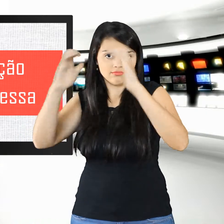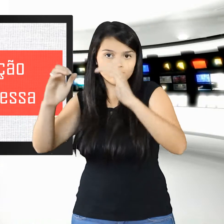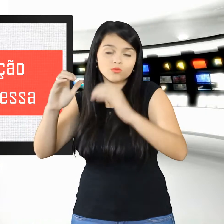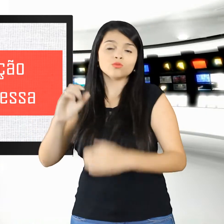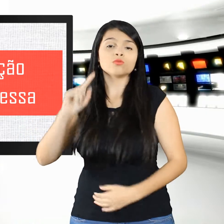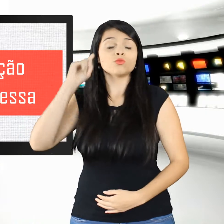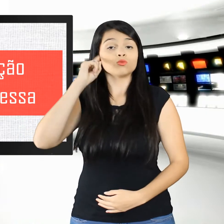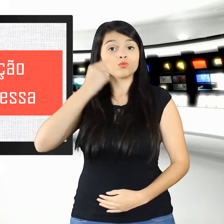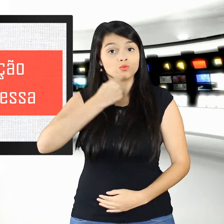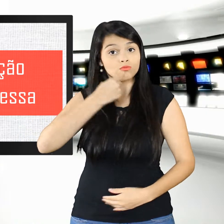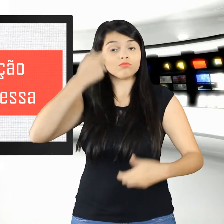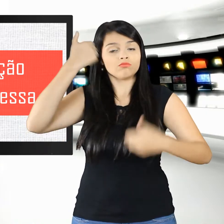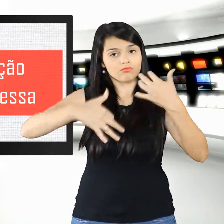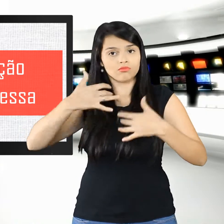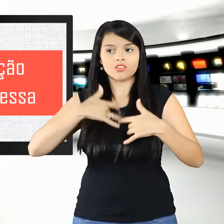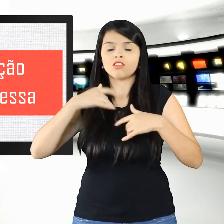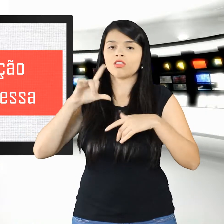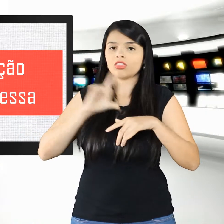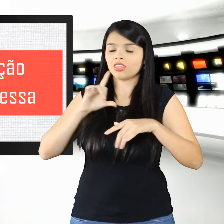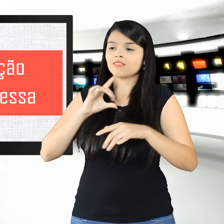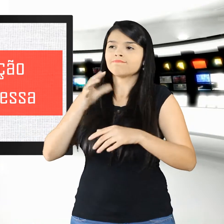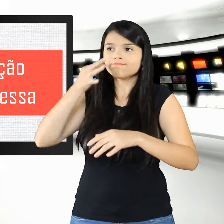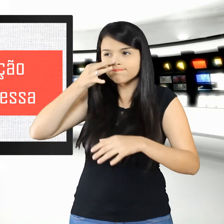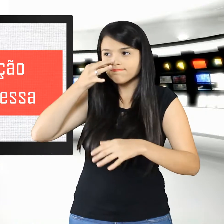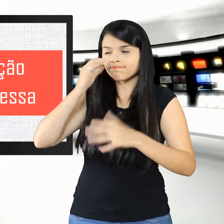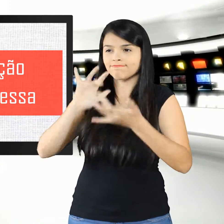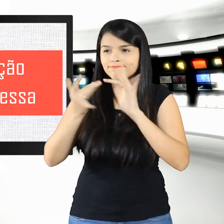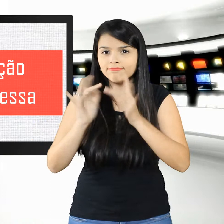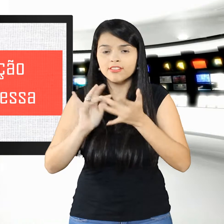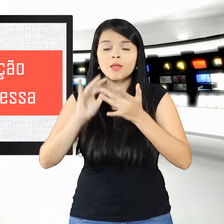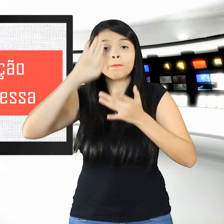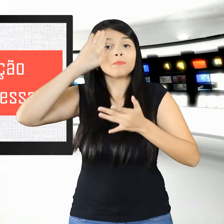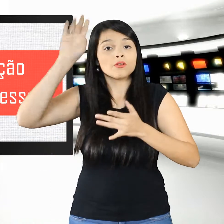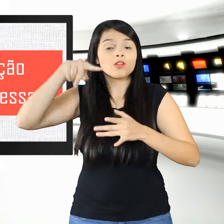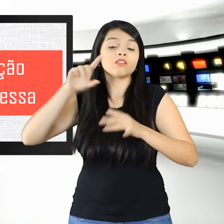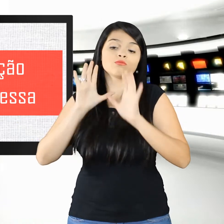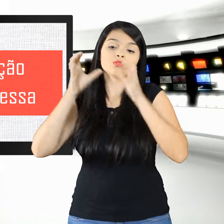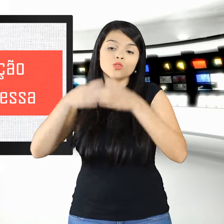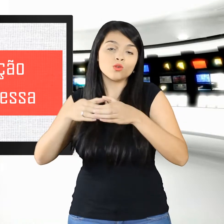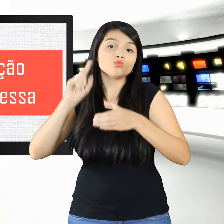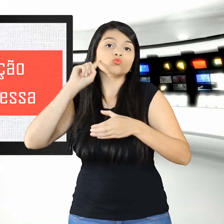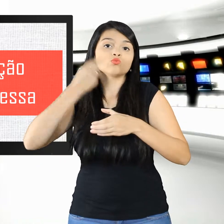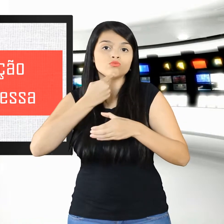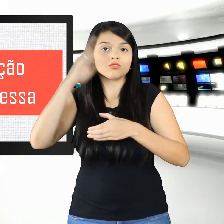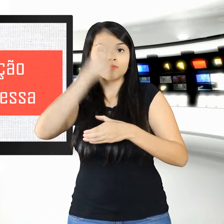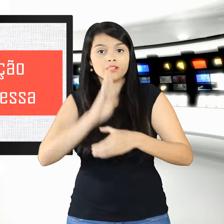de quem eu falo e têm uma relação de pertencimento, são os que fazem parte das comunidades surdas brasileiras que usam Libras,